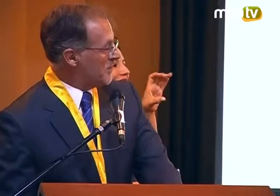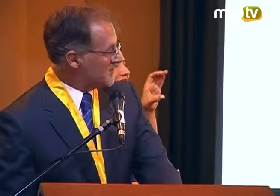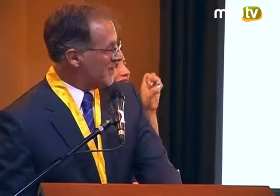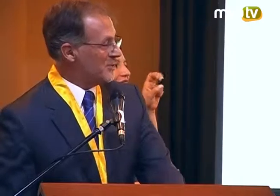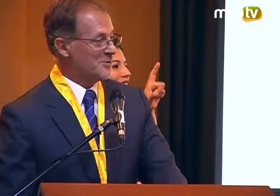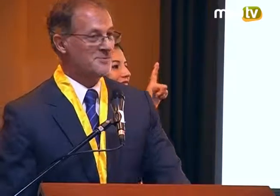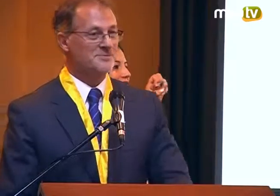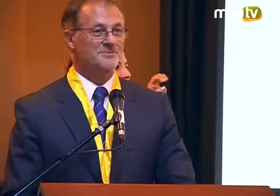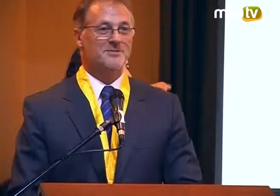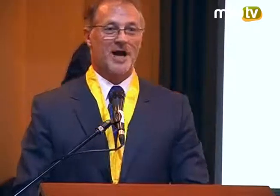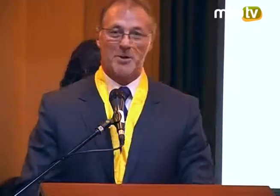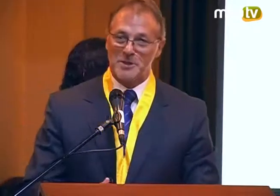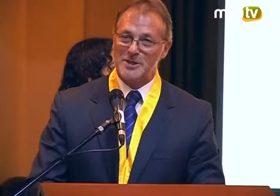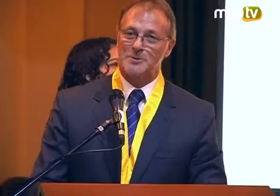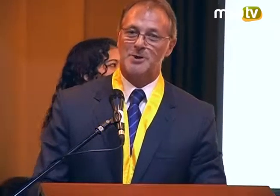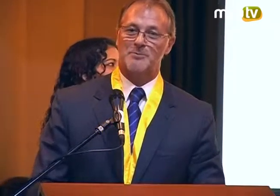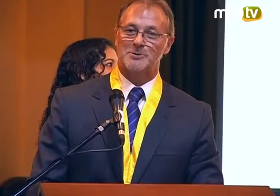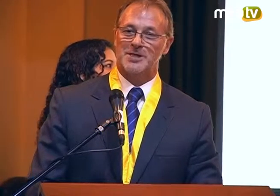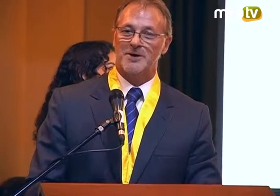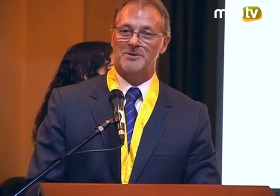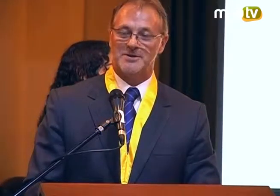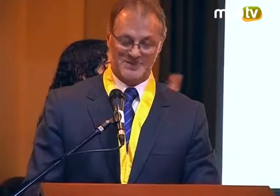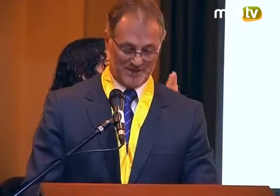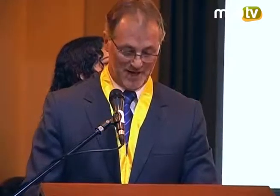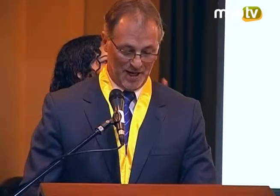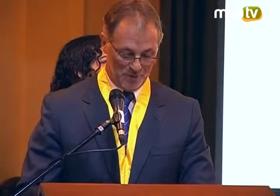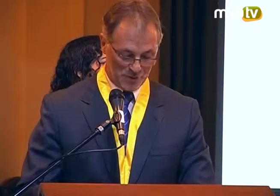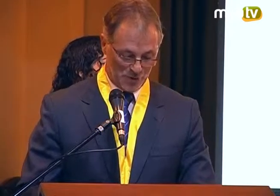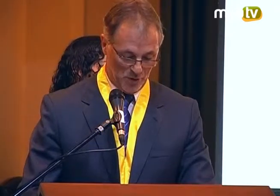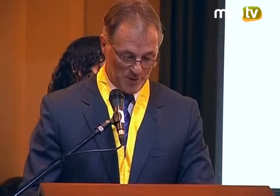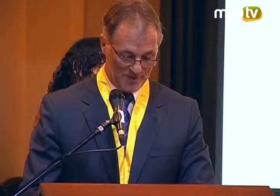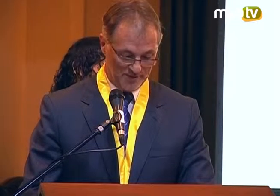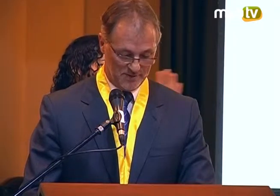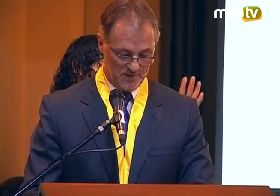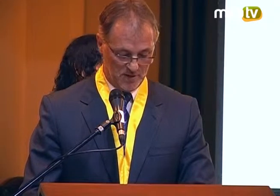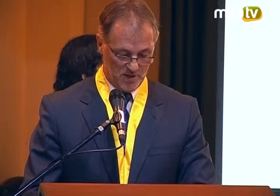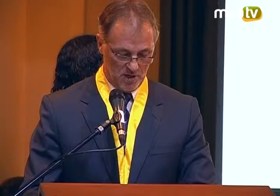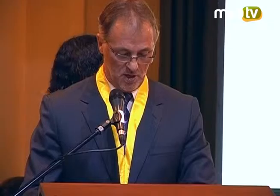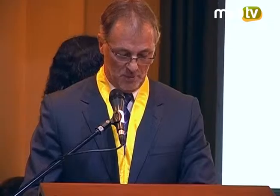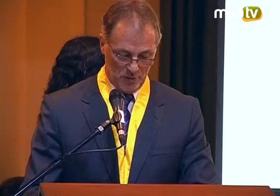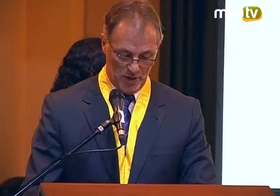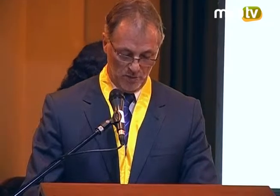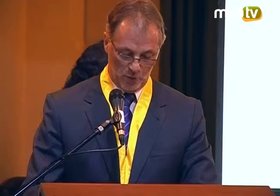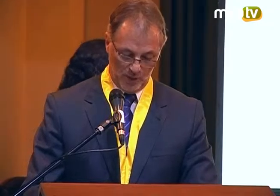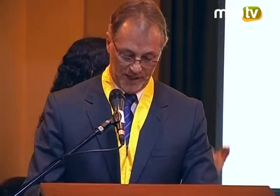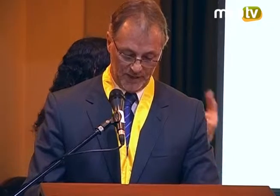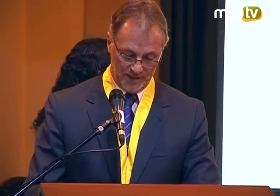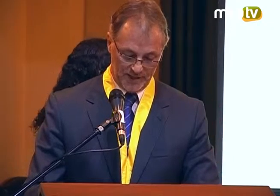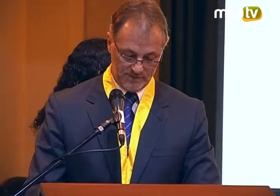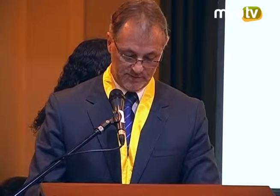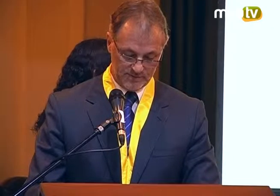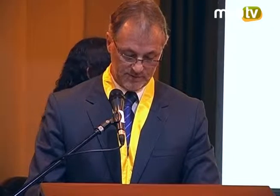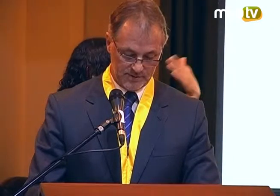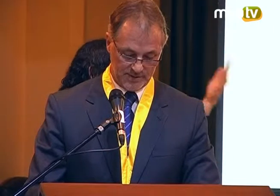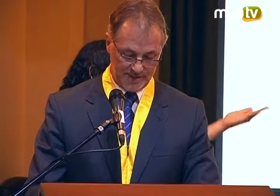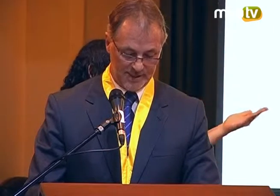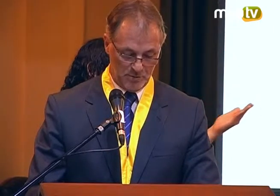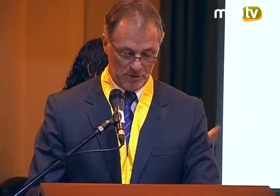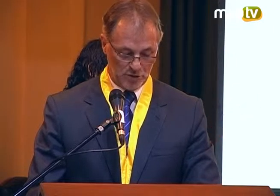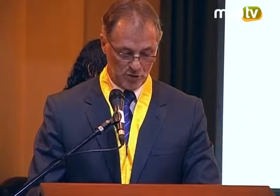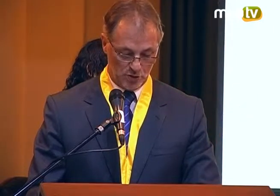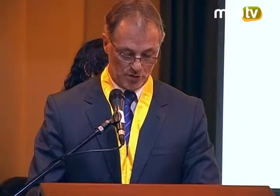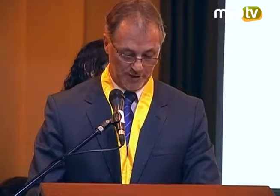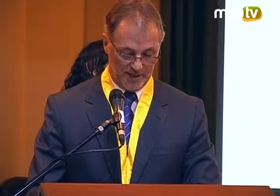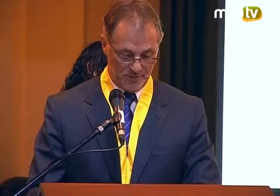Regresando al hombre serio, al ministro responsable, a la persona buena, Manuel Pulgar Vidal es